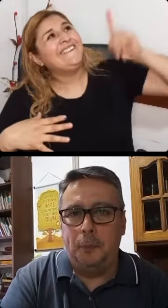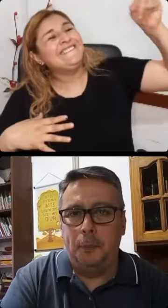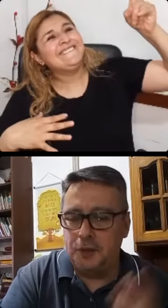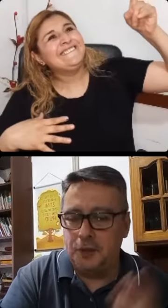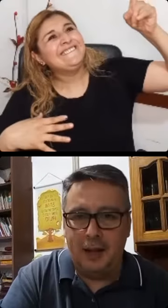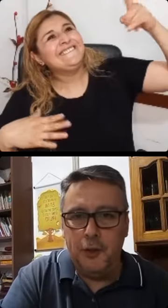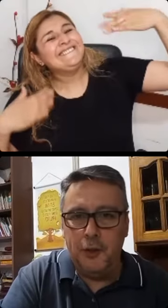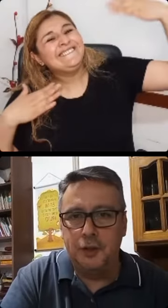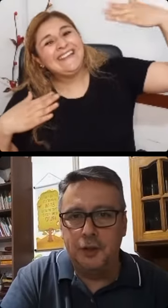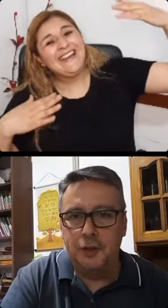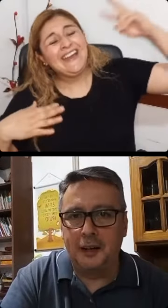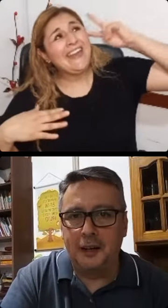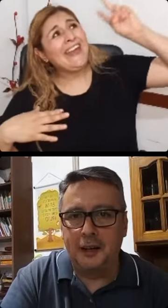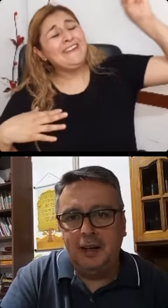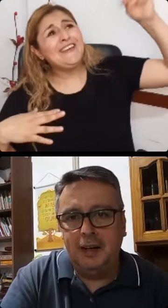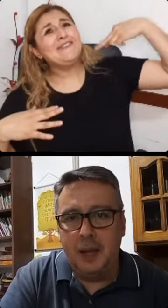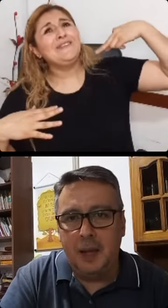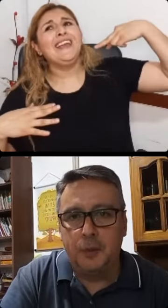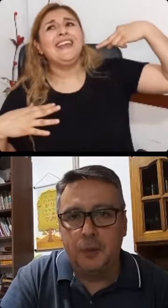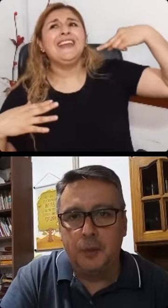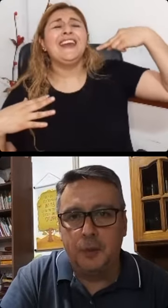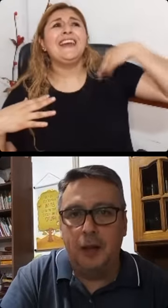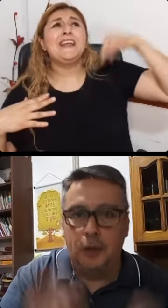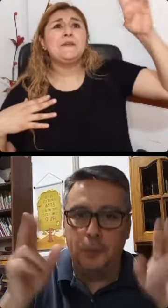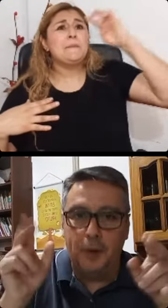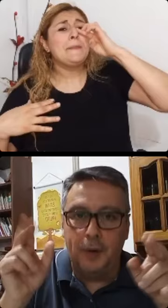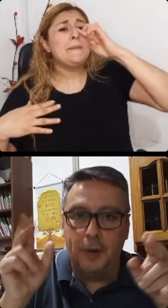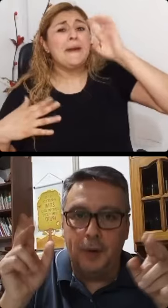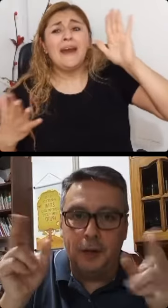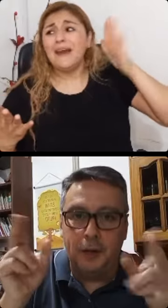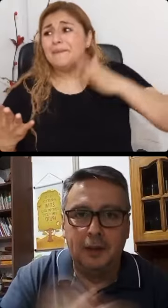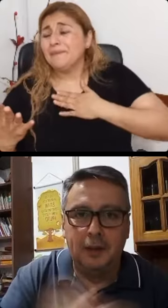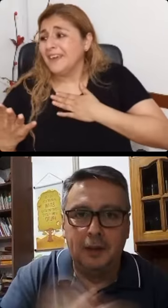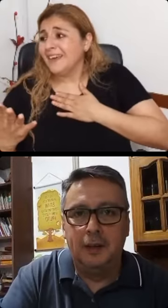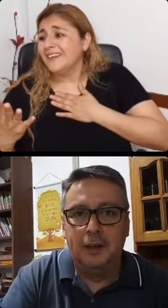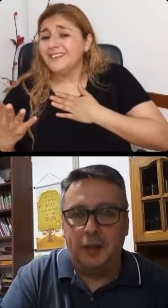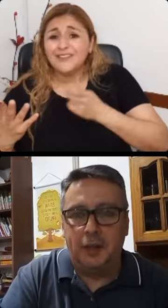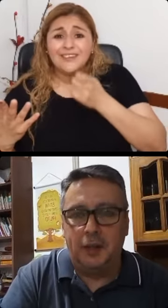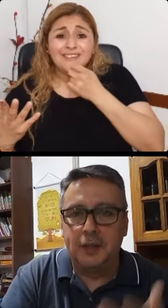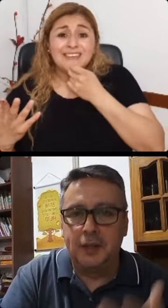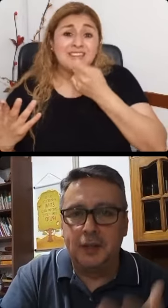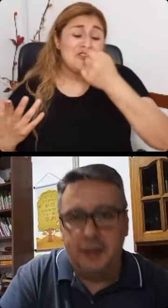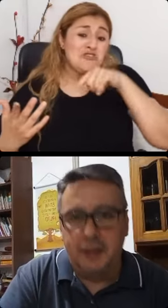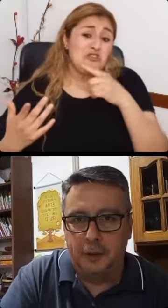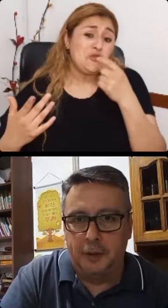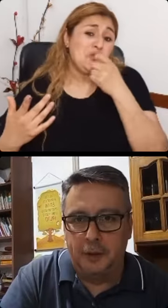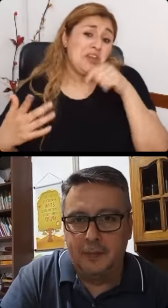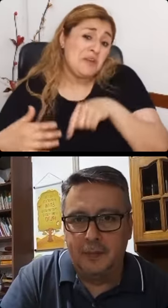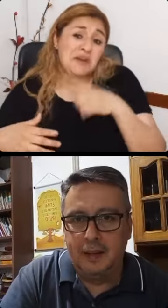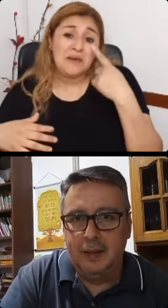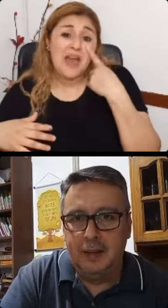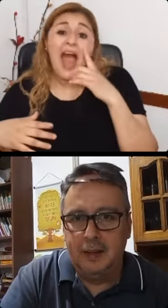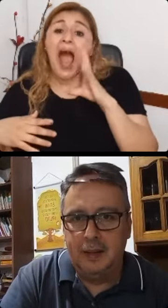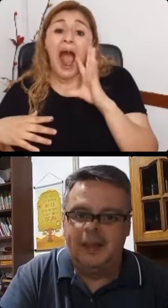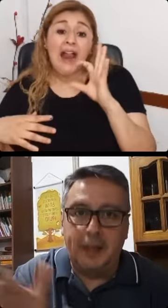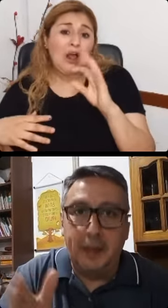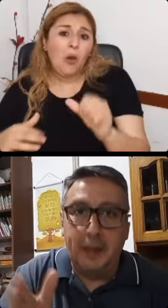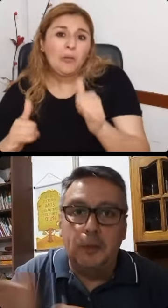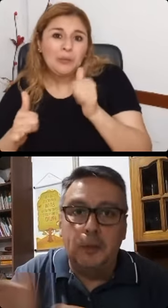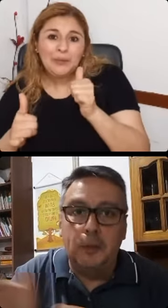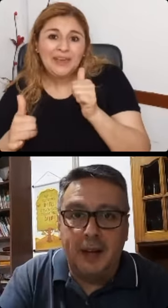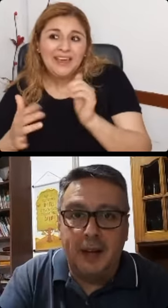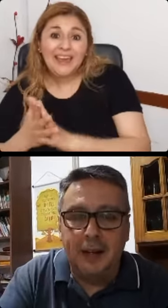pienso mirándonos y cada vez que hacemos algo bueno poniéndose contento y cada